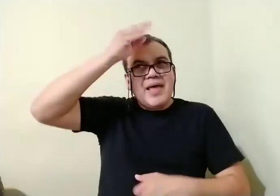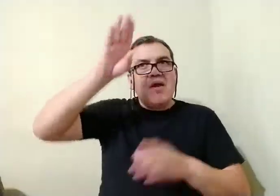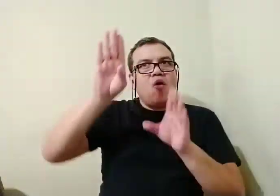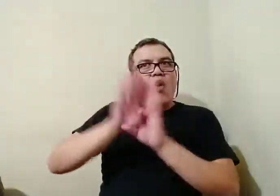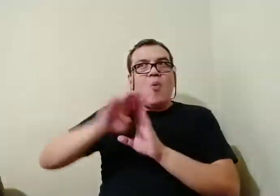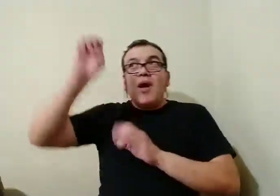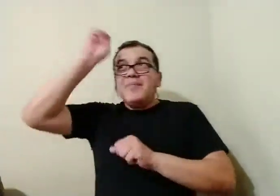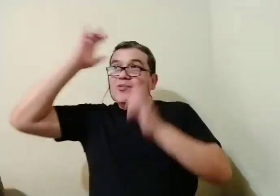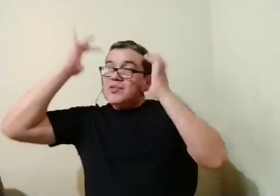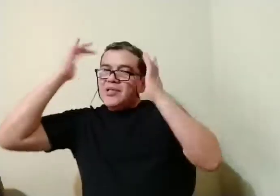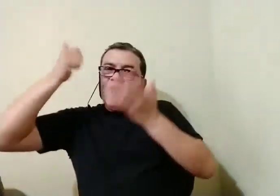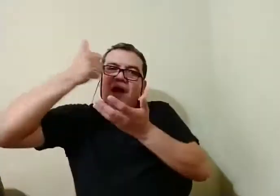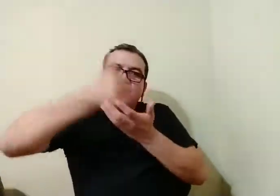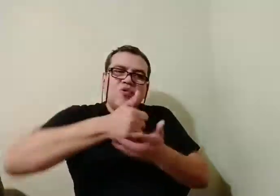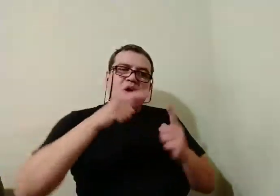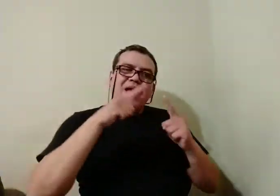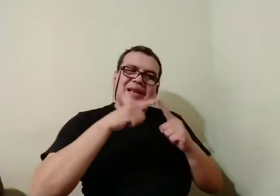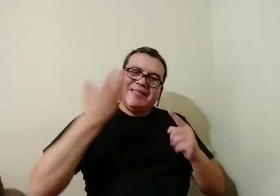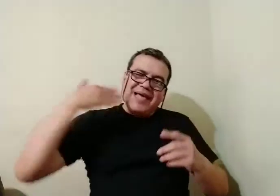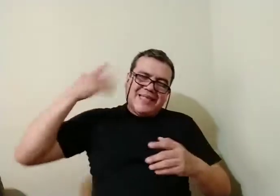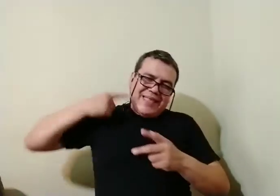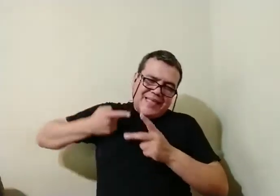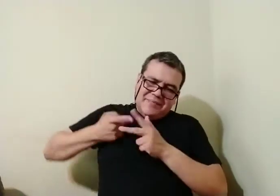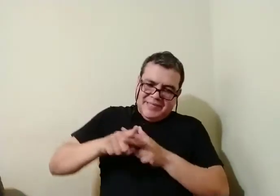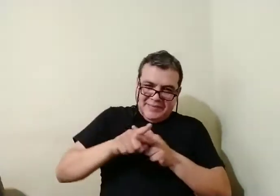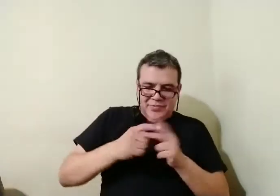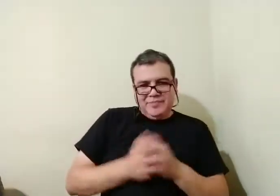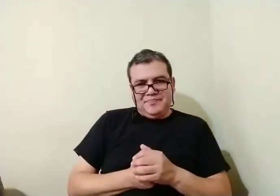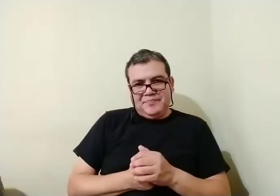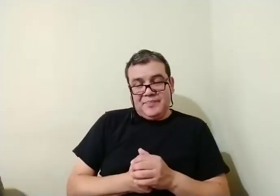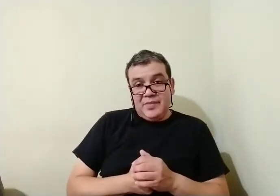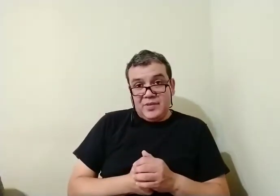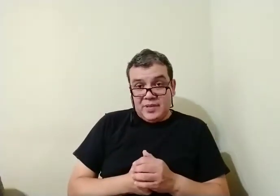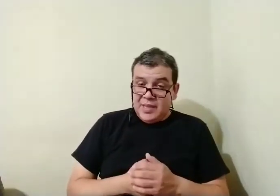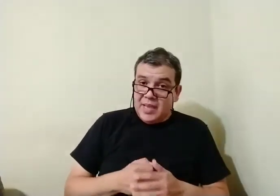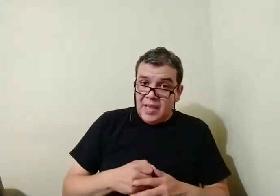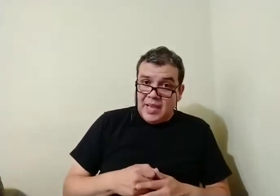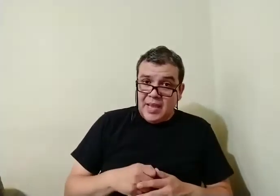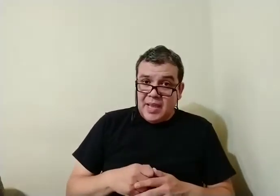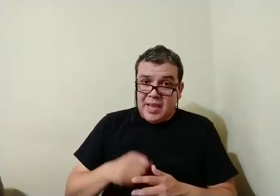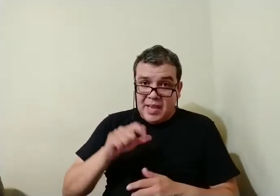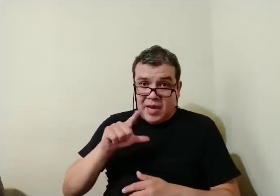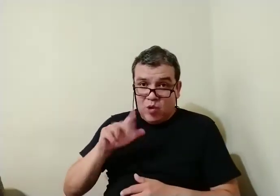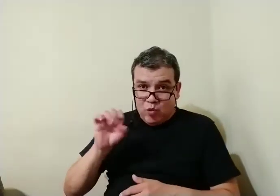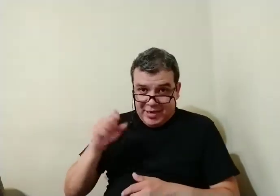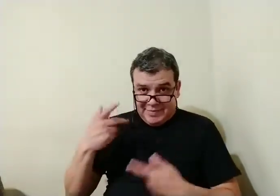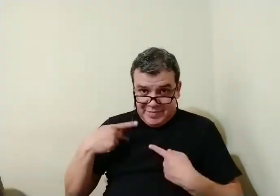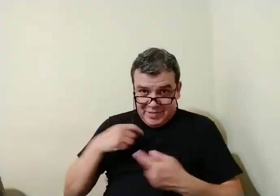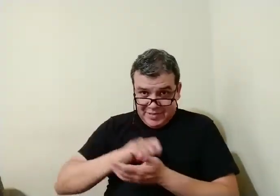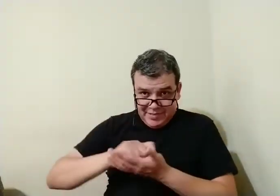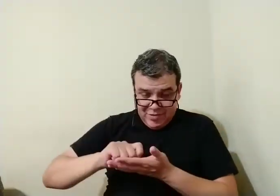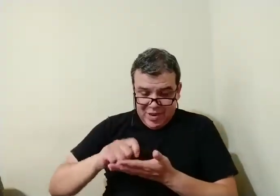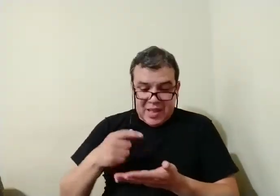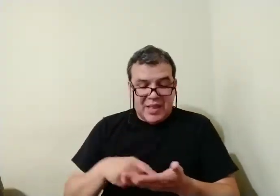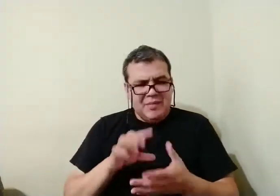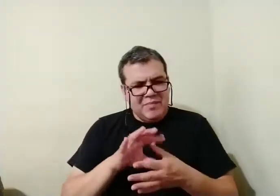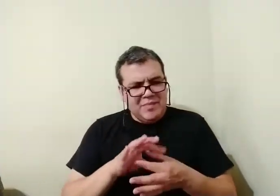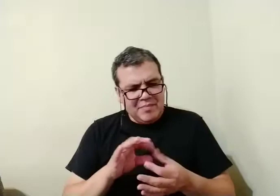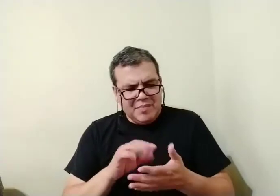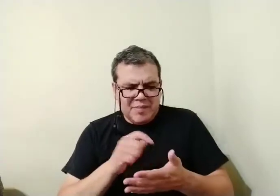No duda en usar números para medir la influencia del Espíritu en el primer siglo de